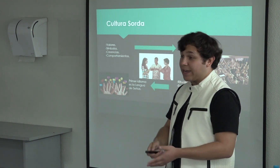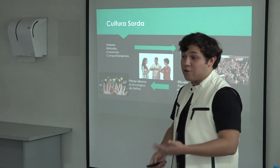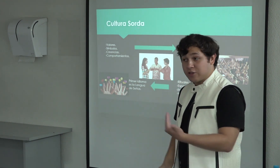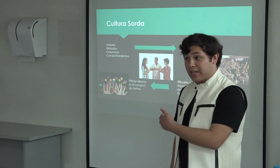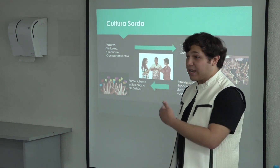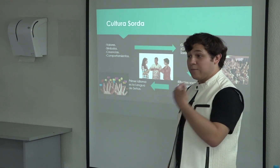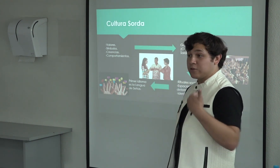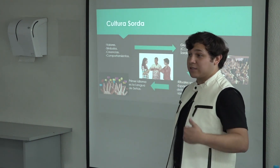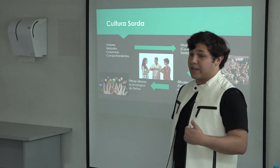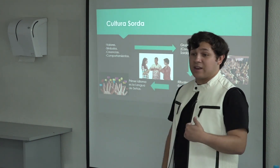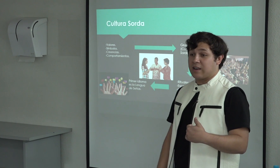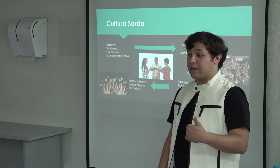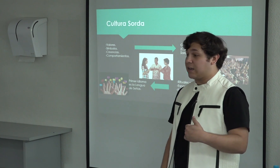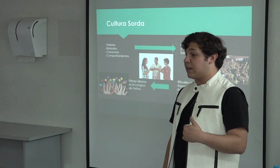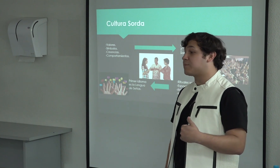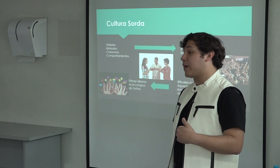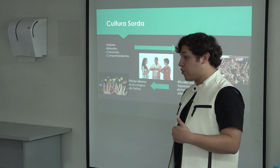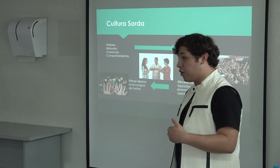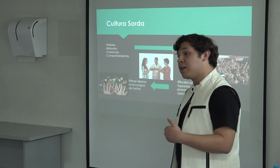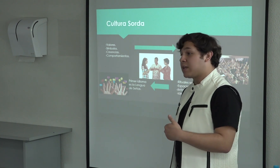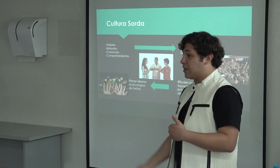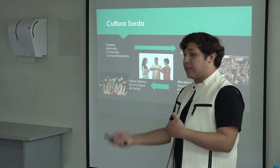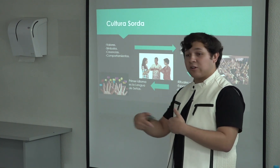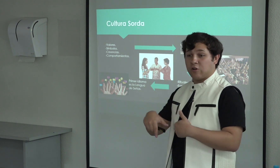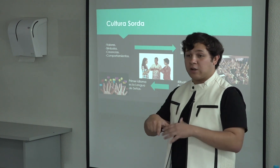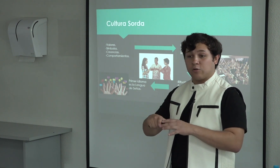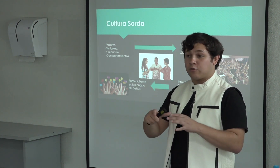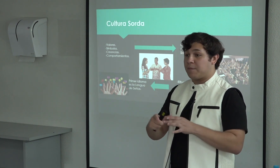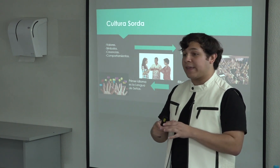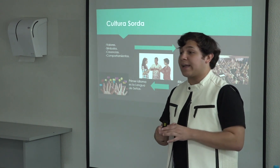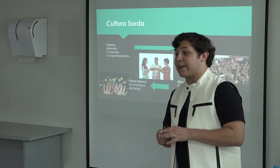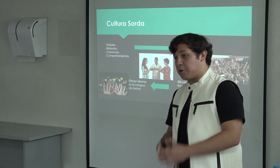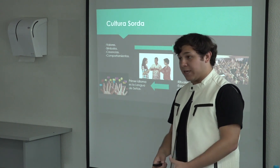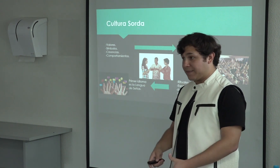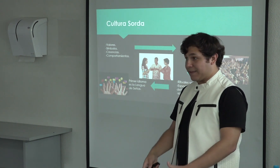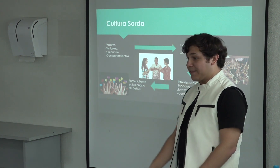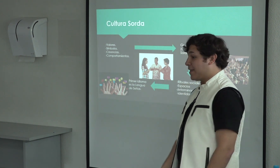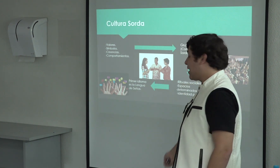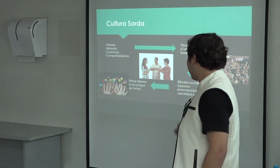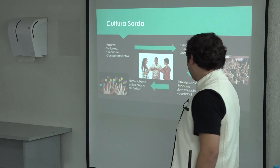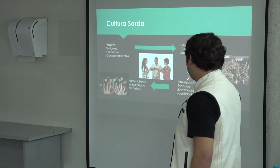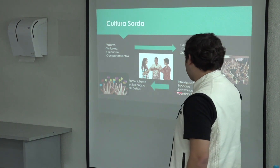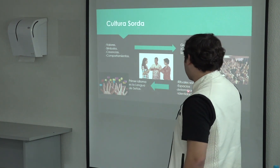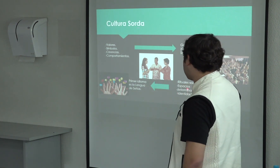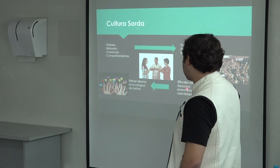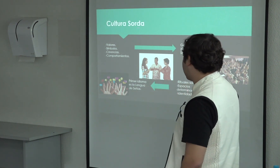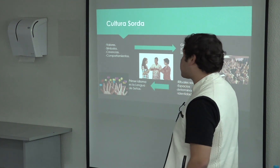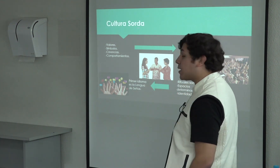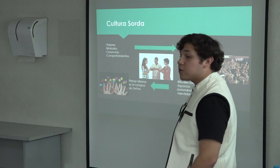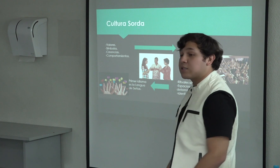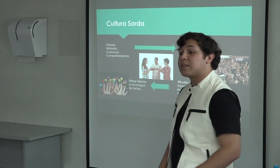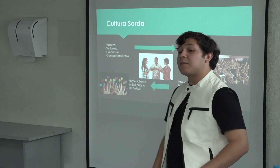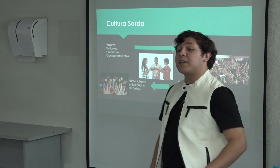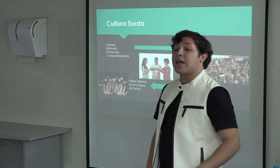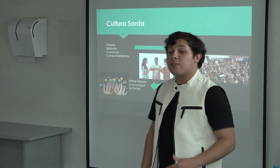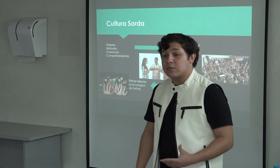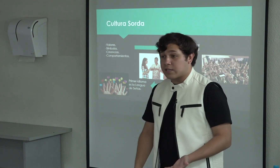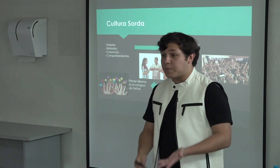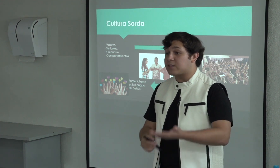no tenemos en el español ni con la cultura mexicana oyente. Otra cosa, espacios determinados. Las